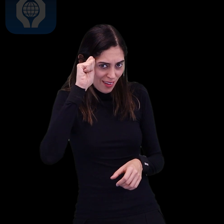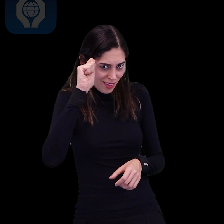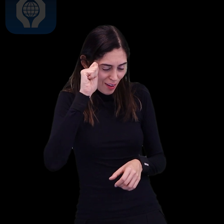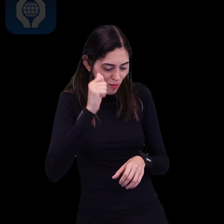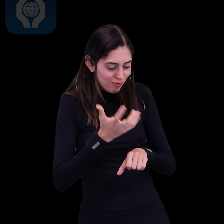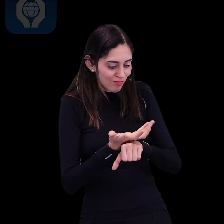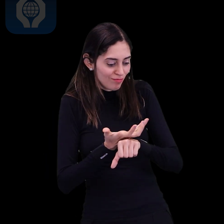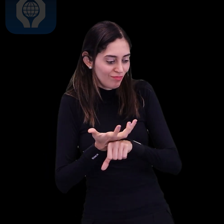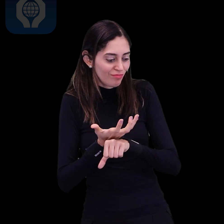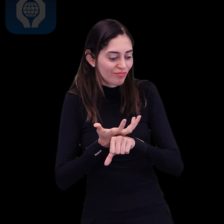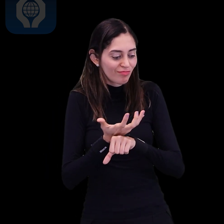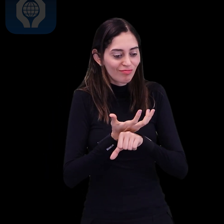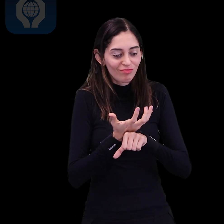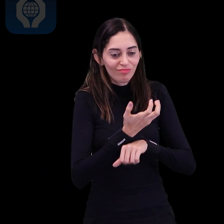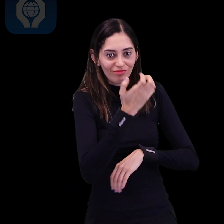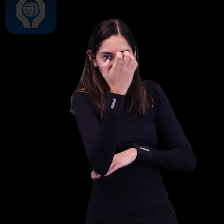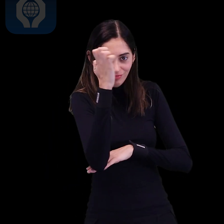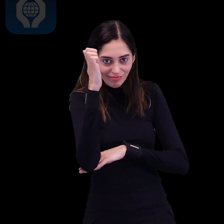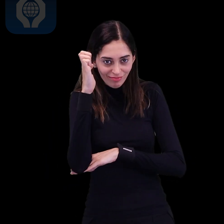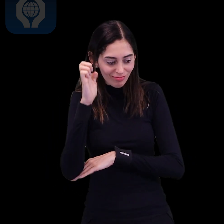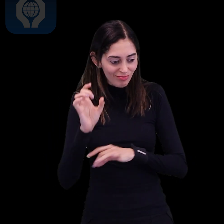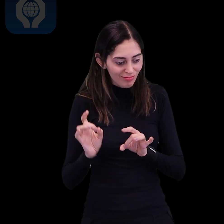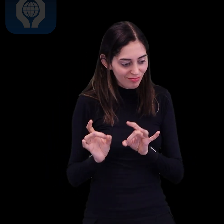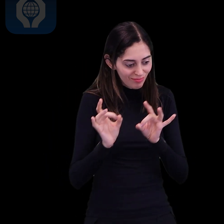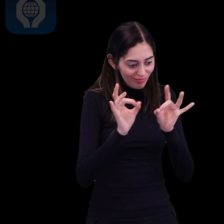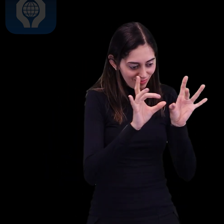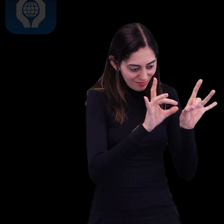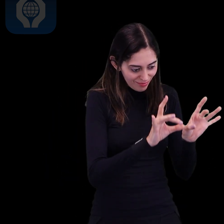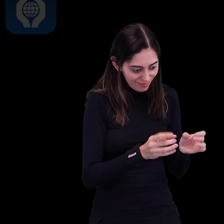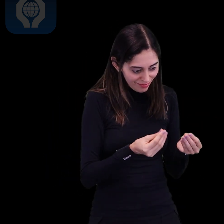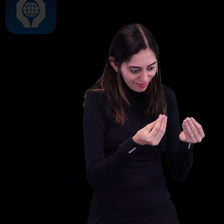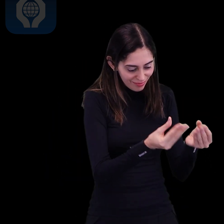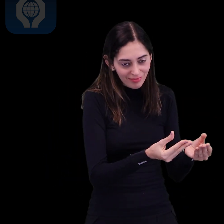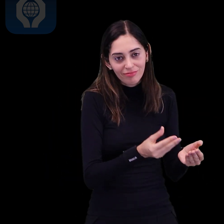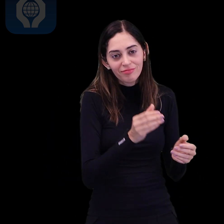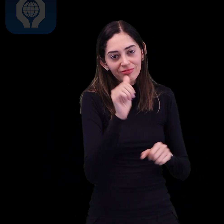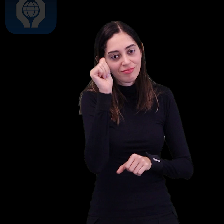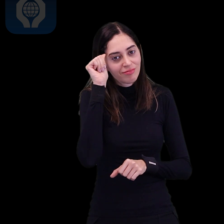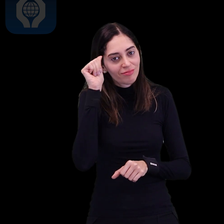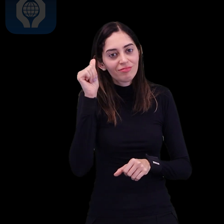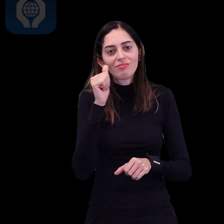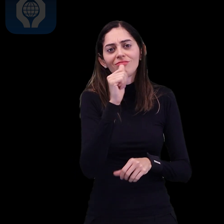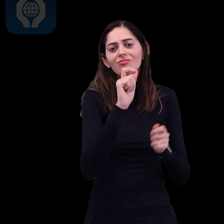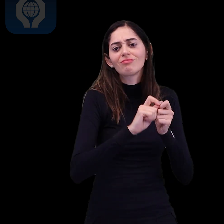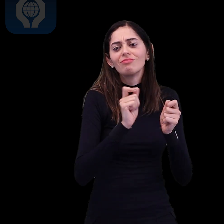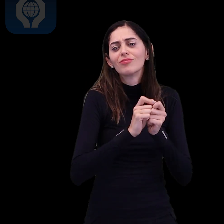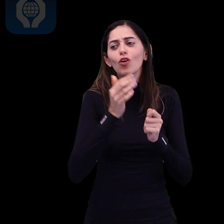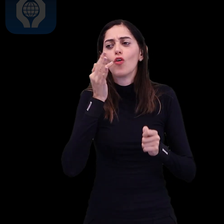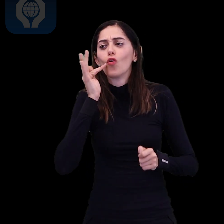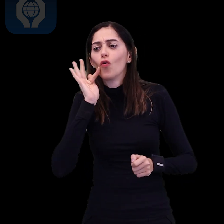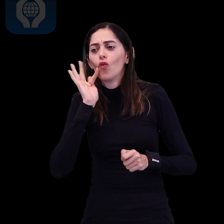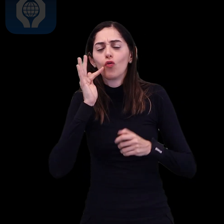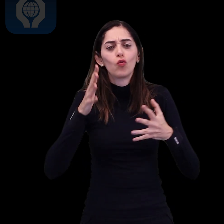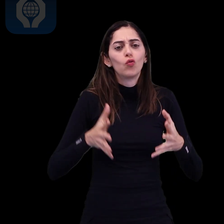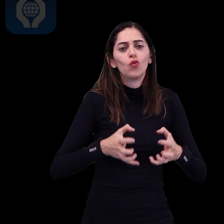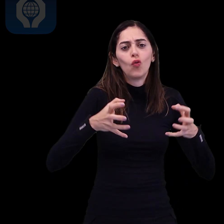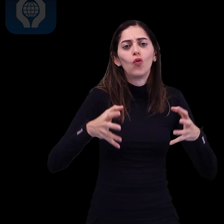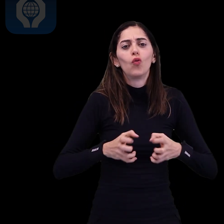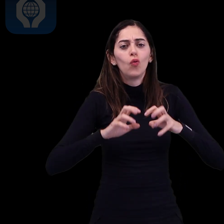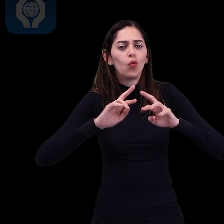incluiu naquele jardim todos os legumes, verduras e árvores frutíferas que Adão precisava para manter-se feliz, forte